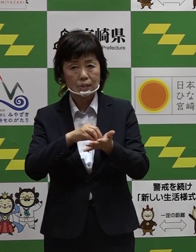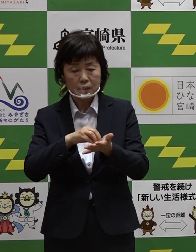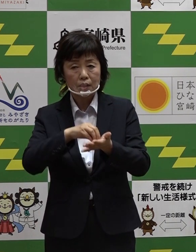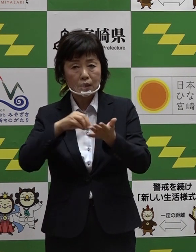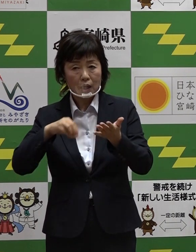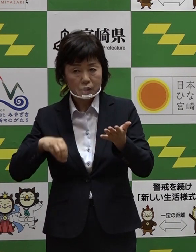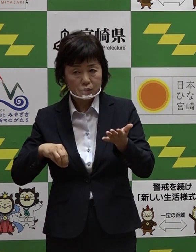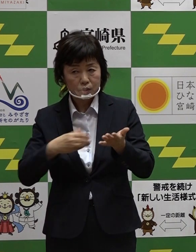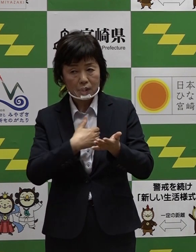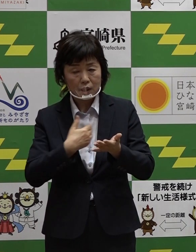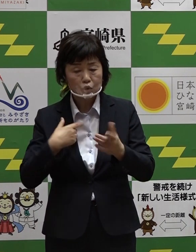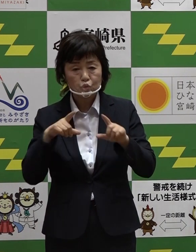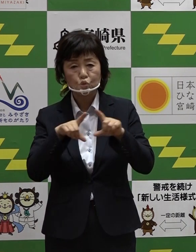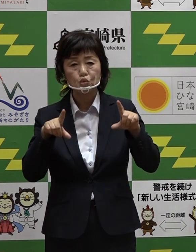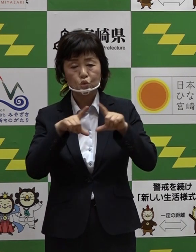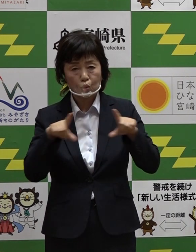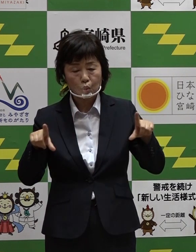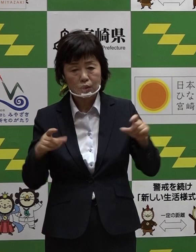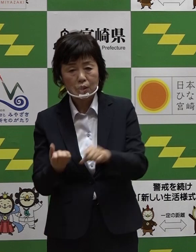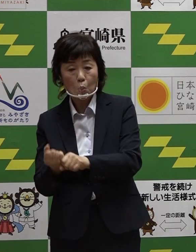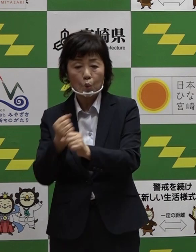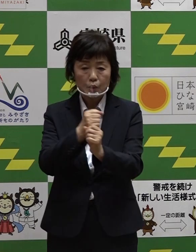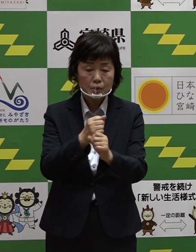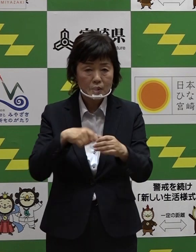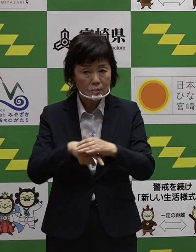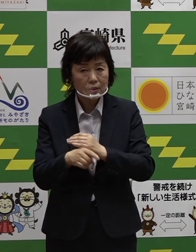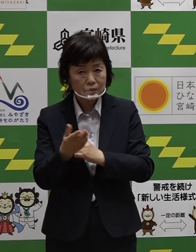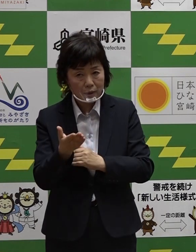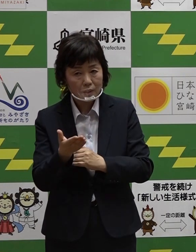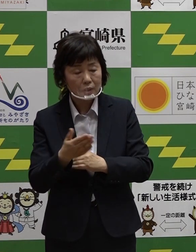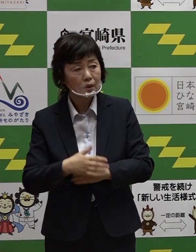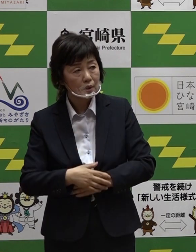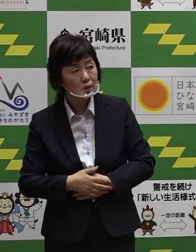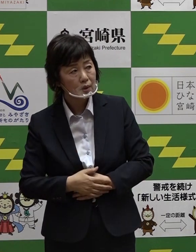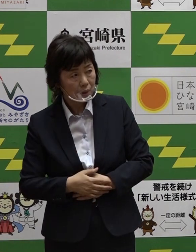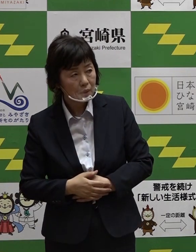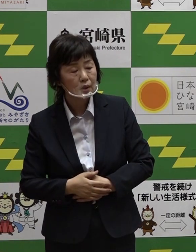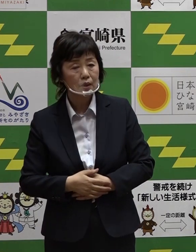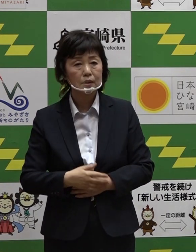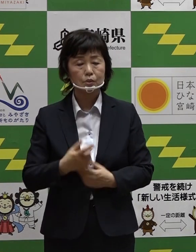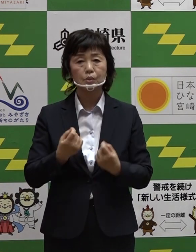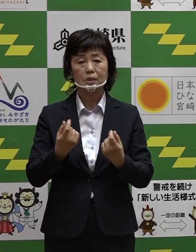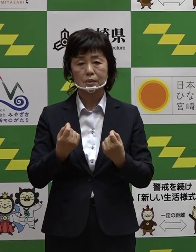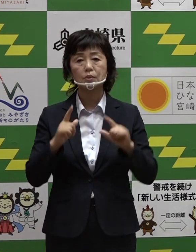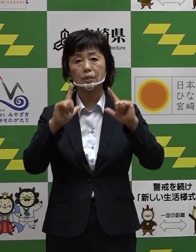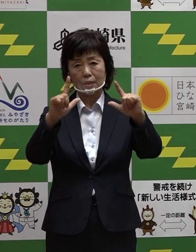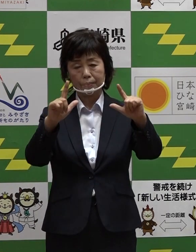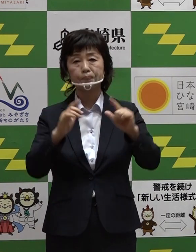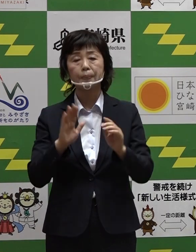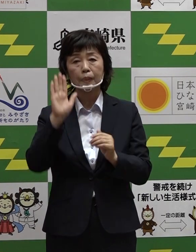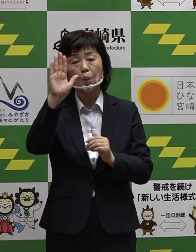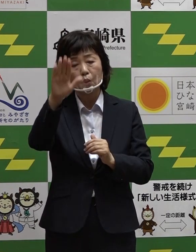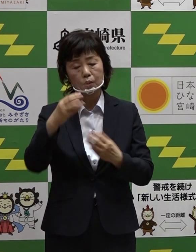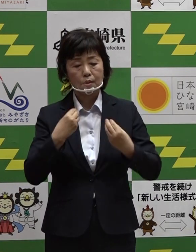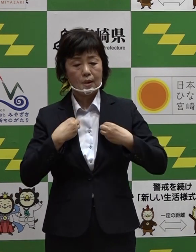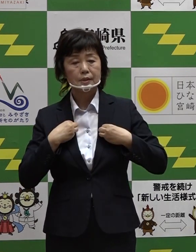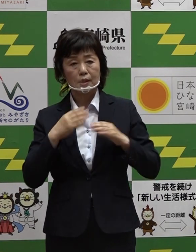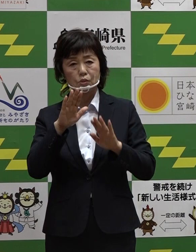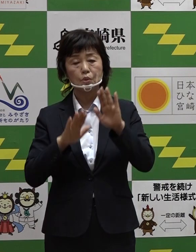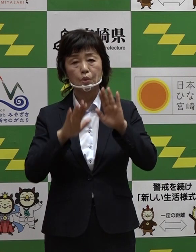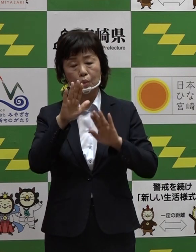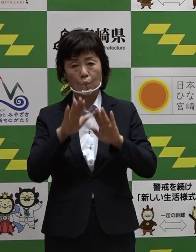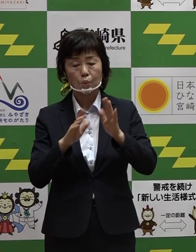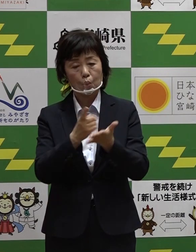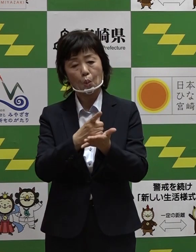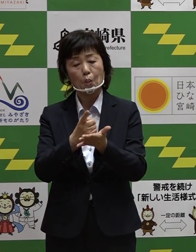はい、 で通常に戻るということですよね。 はい、 どうもありがとうございます。 はい、先ほど言いましたように、やはり今後の感染状況には十分動向に